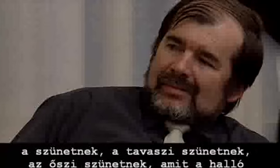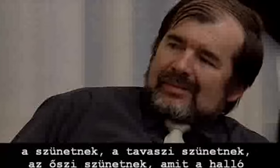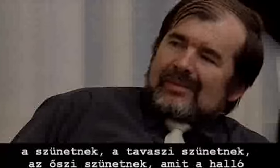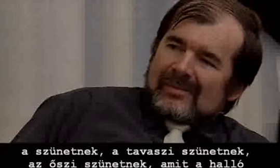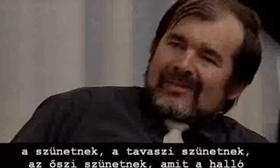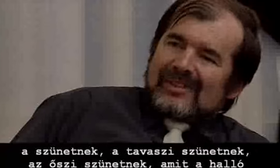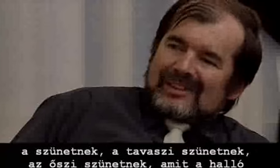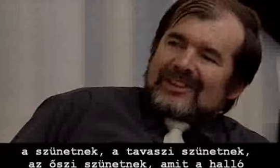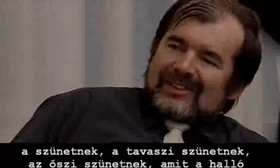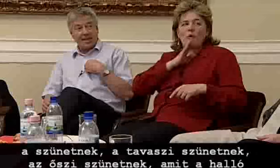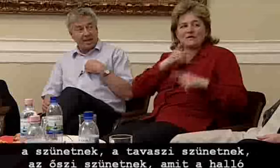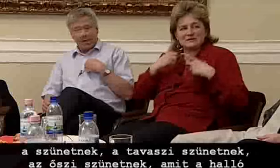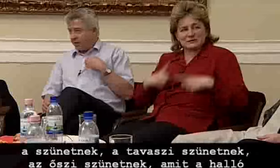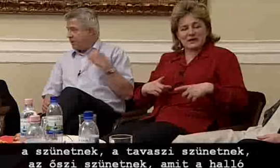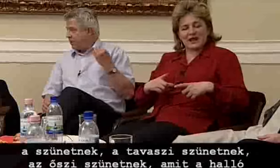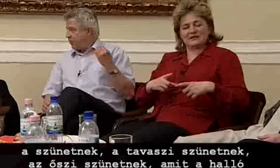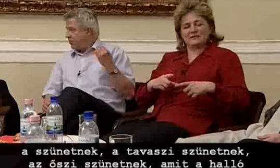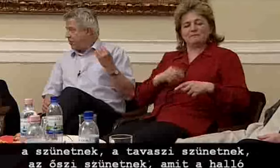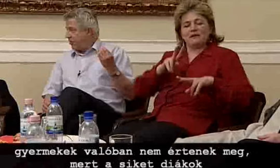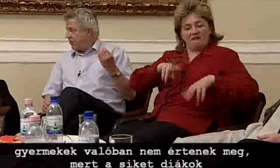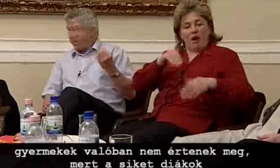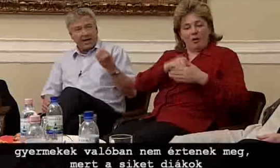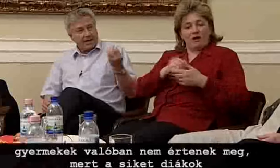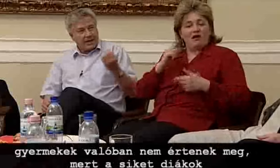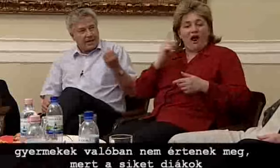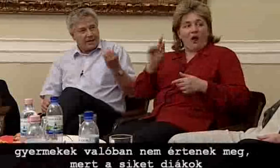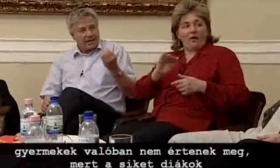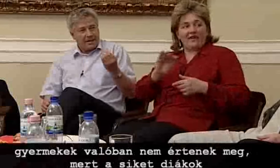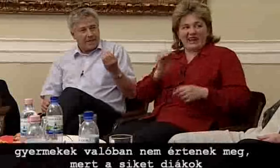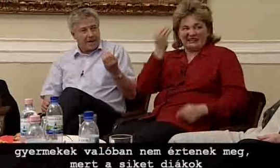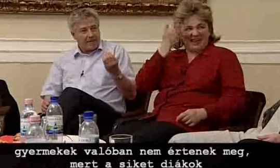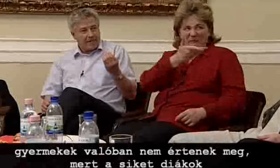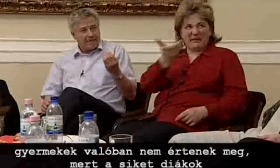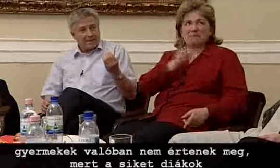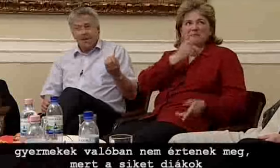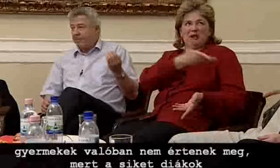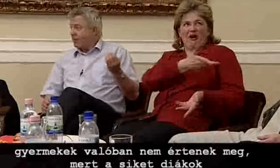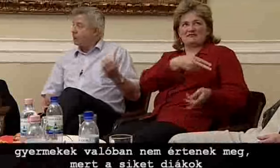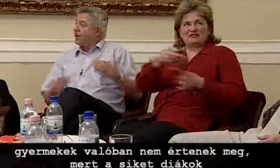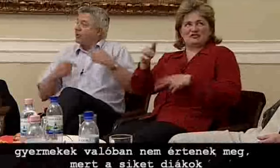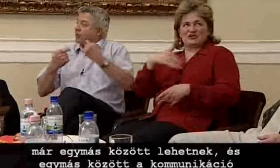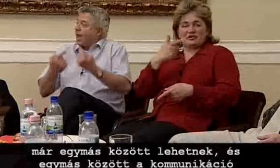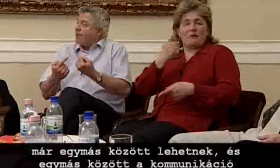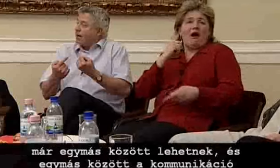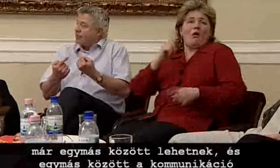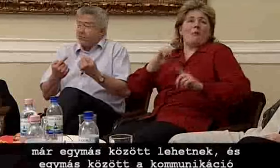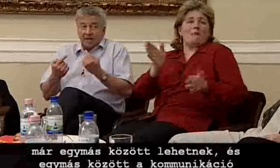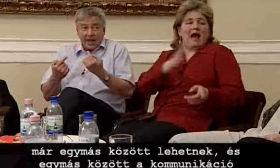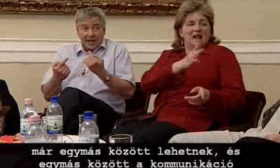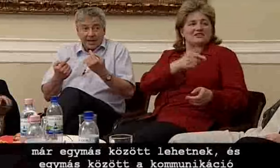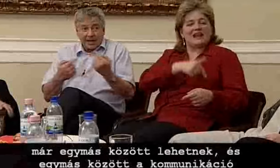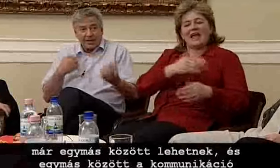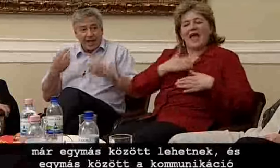tavaszi szünetnek, az őszi szünetnek, amit valóban halló gyerekek nem értenek meg, mert ők már akkor egymás